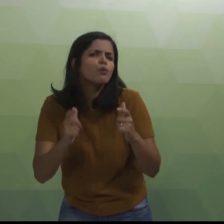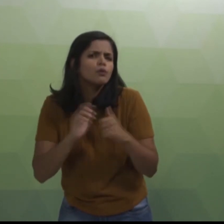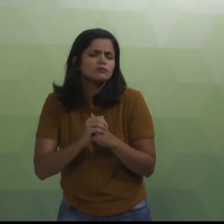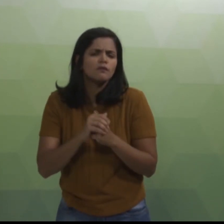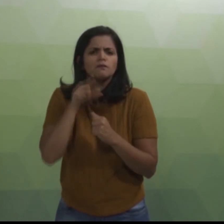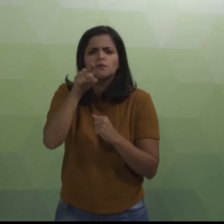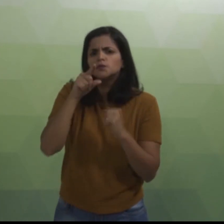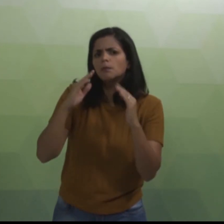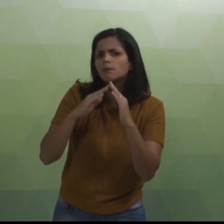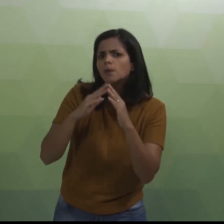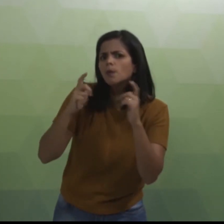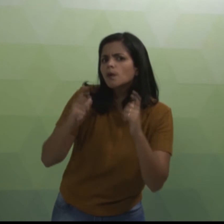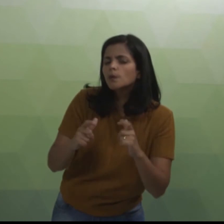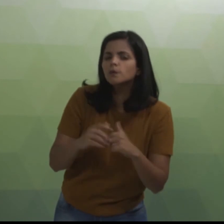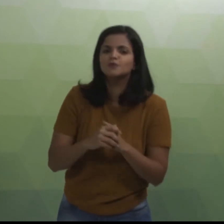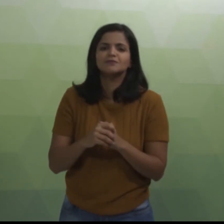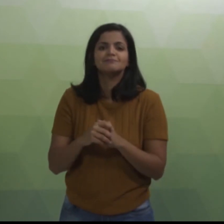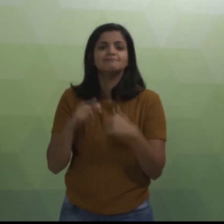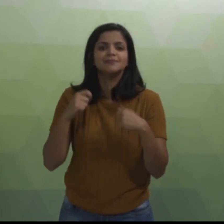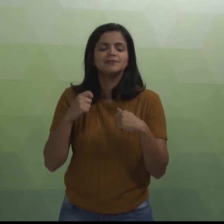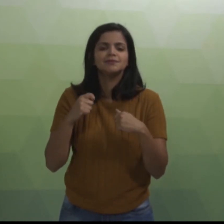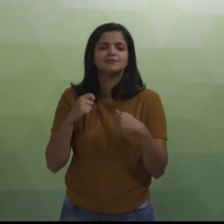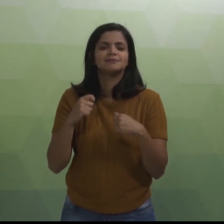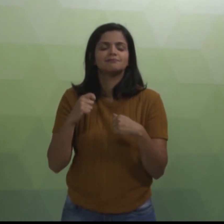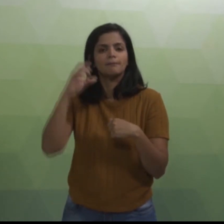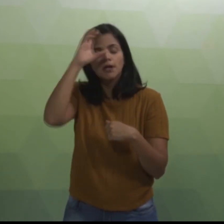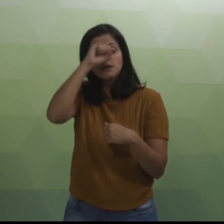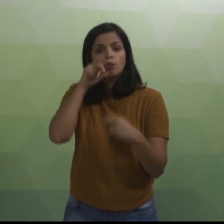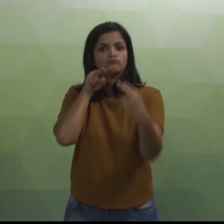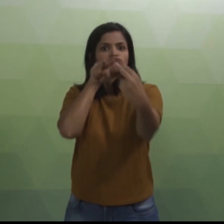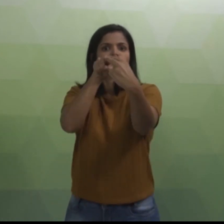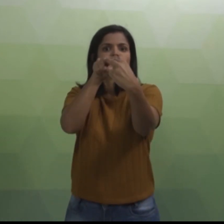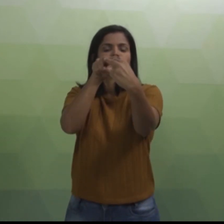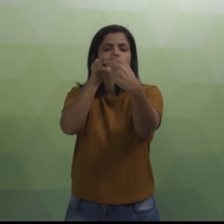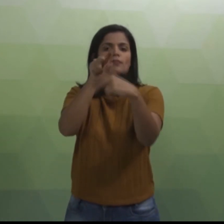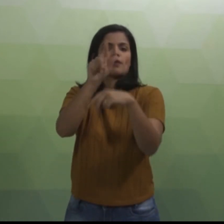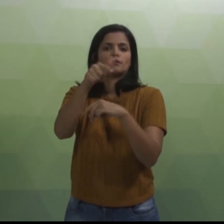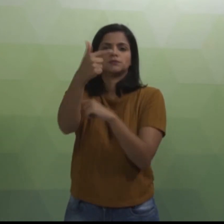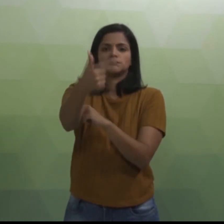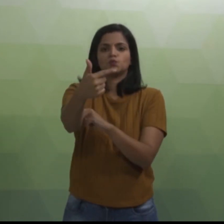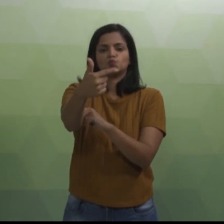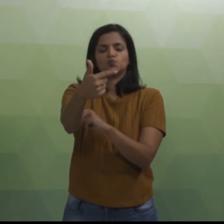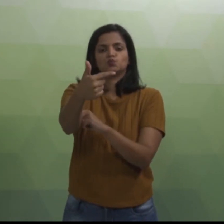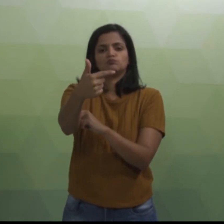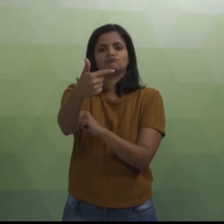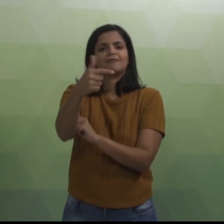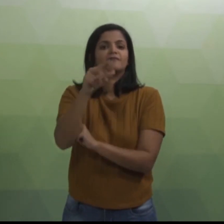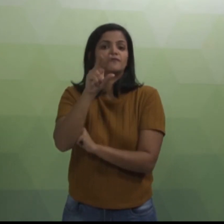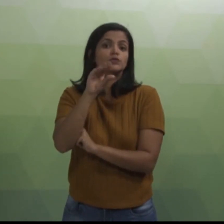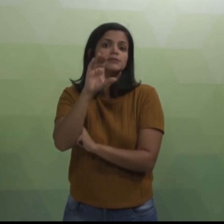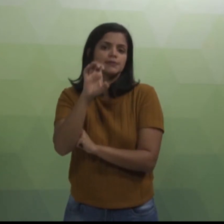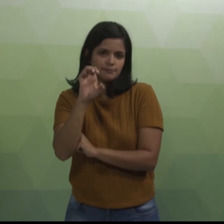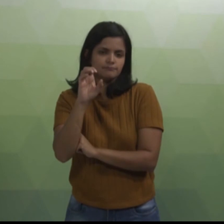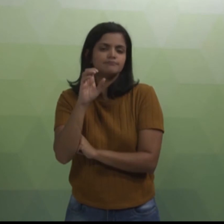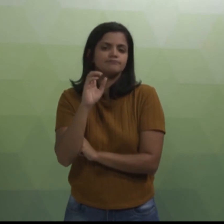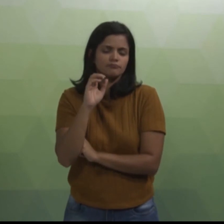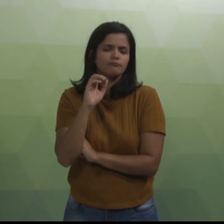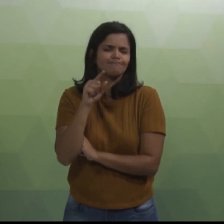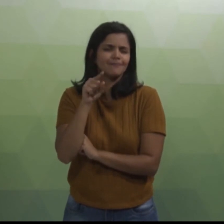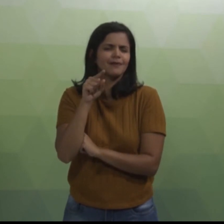Você estuda onde? Você mora onde? Então é necessário aprender a olhar para a segunda